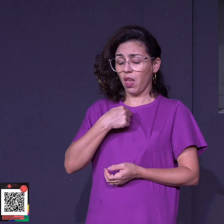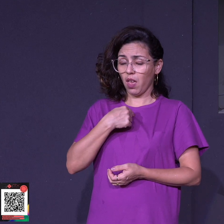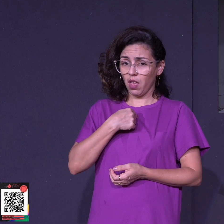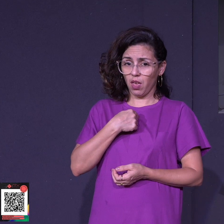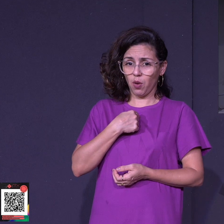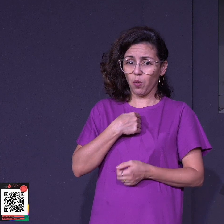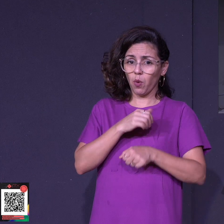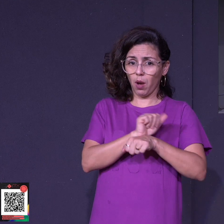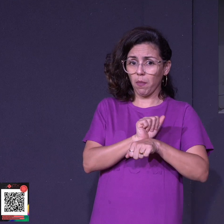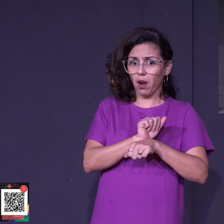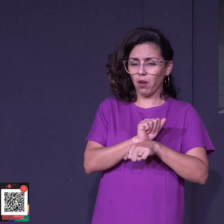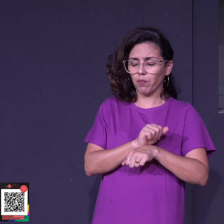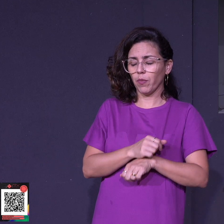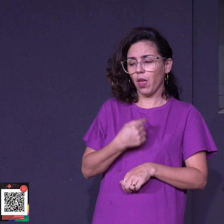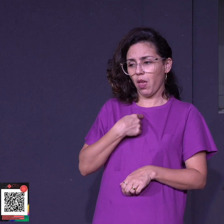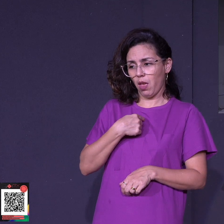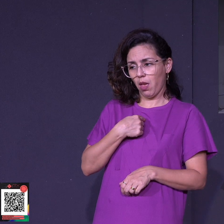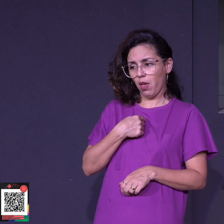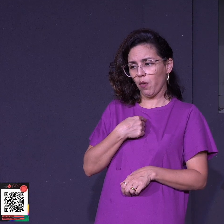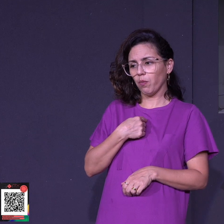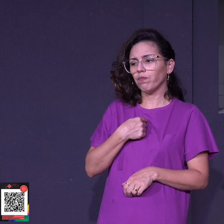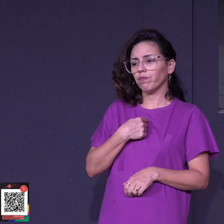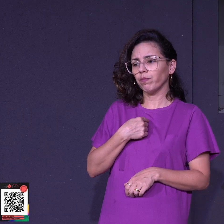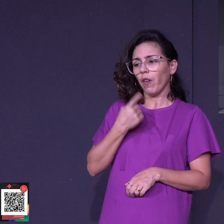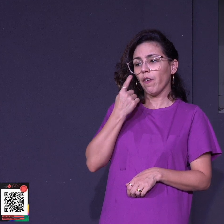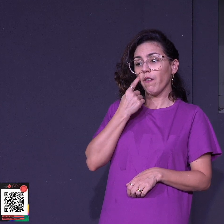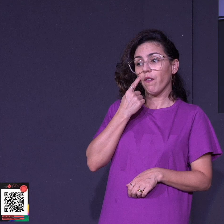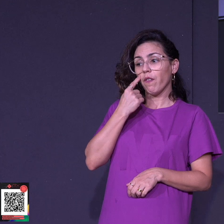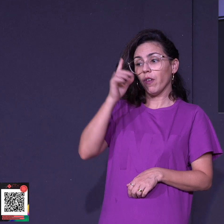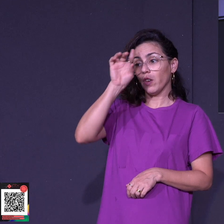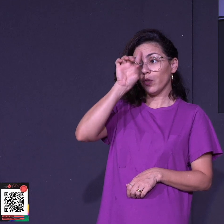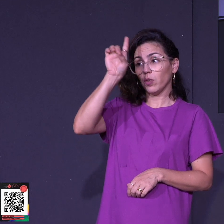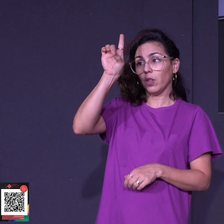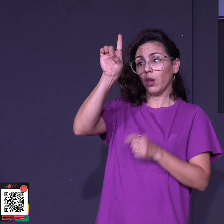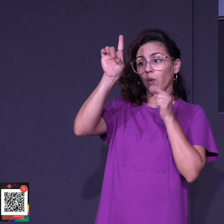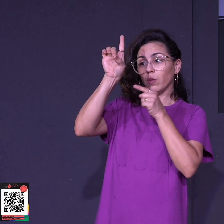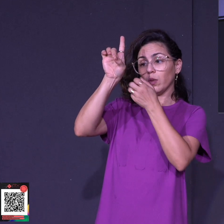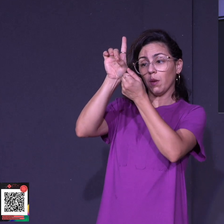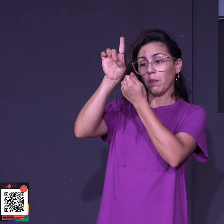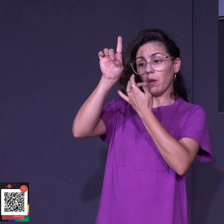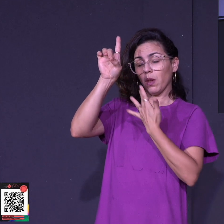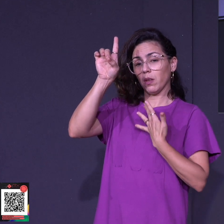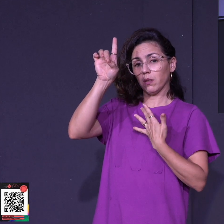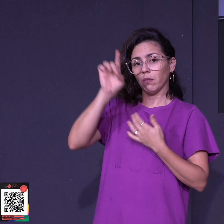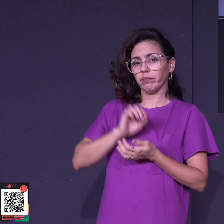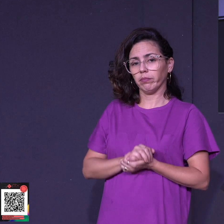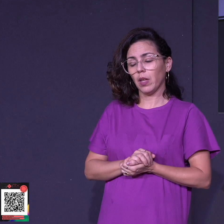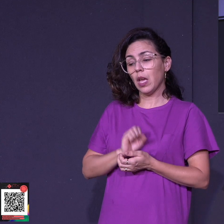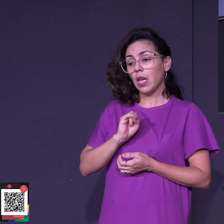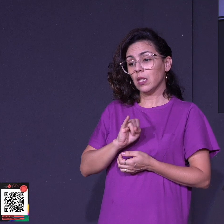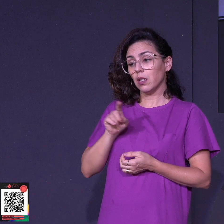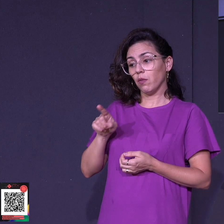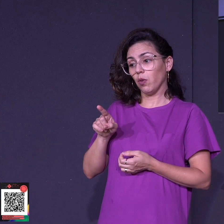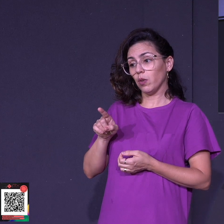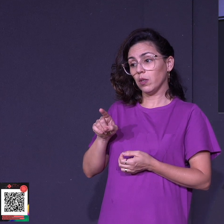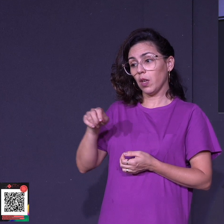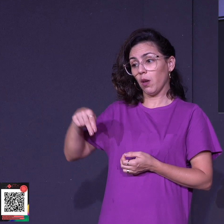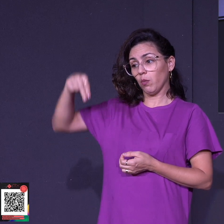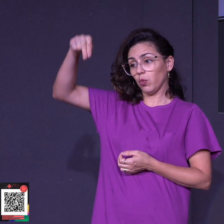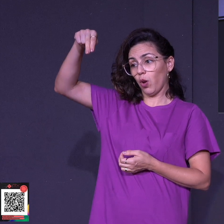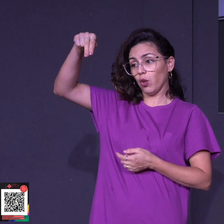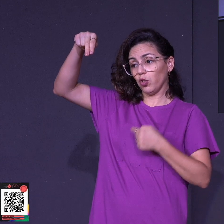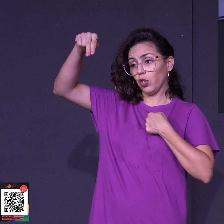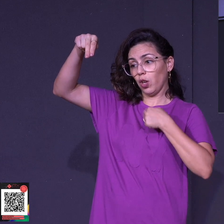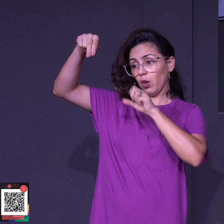Se você for para o norte, eu vou para o sul. Porque aonde eu for, não é presunção, é vida com Deus. Aonde